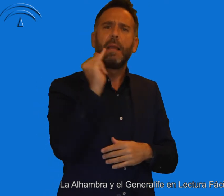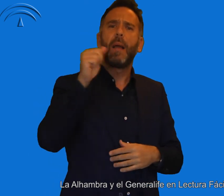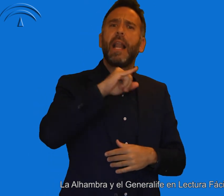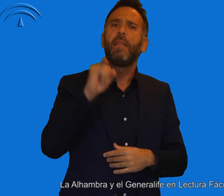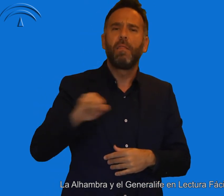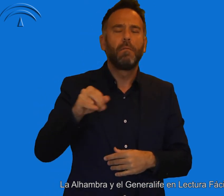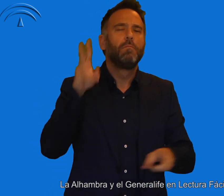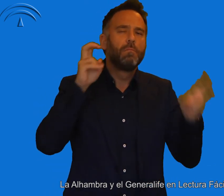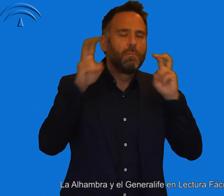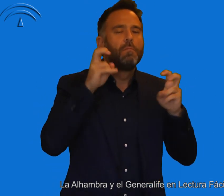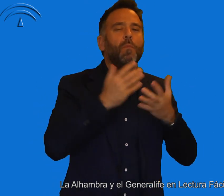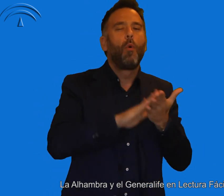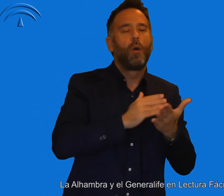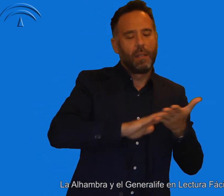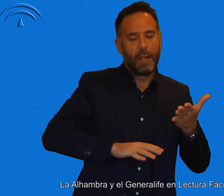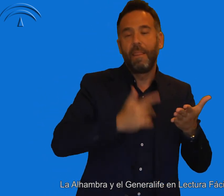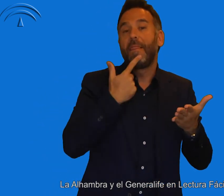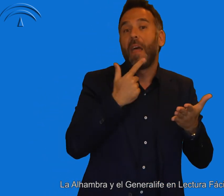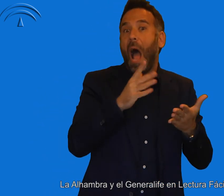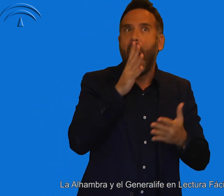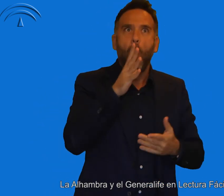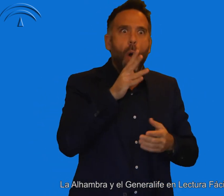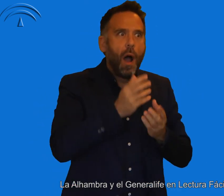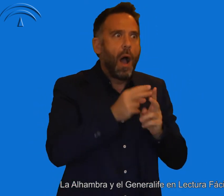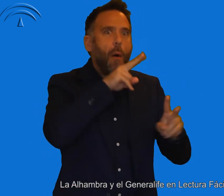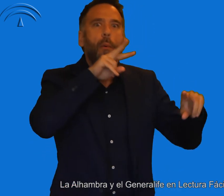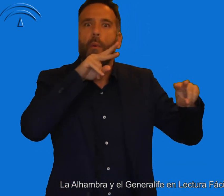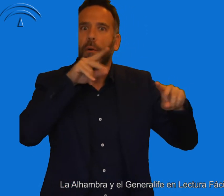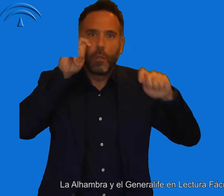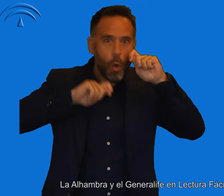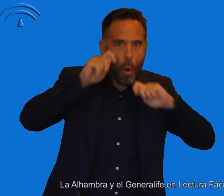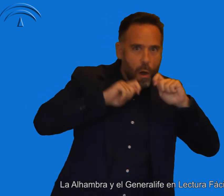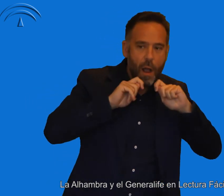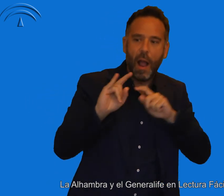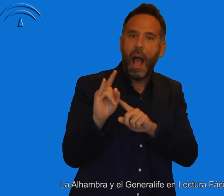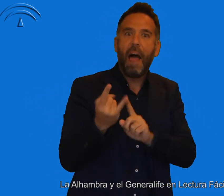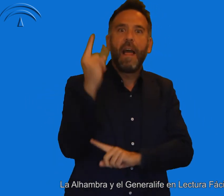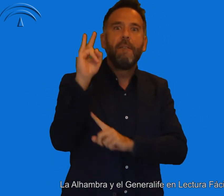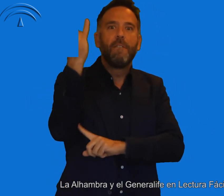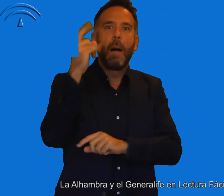aire. Hablan las aguas y lloran bajo las adelfas blancas.